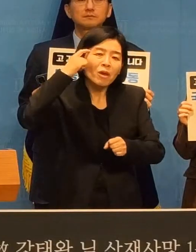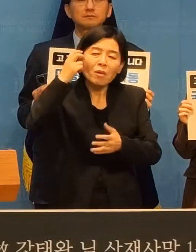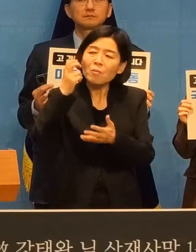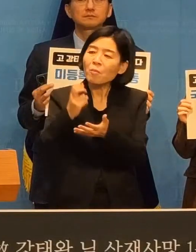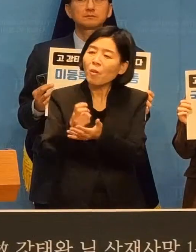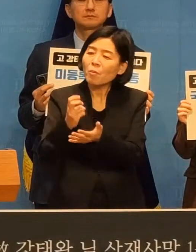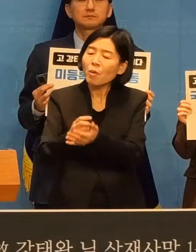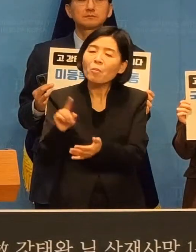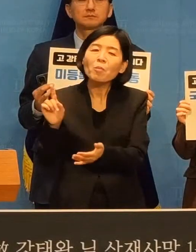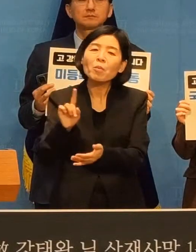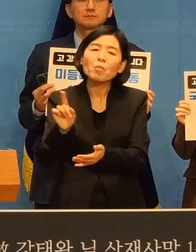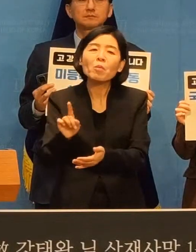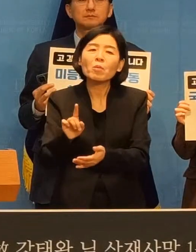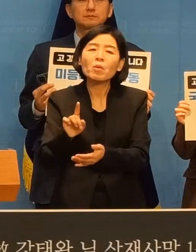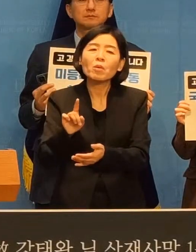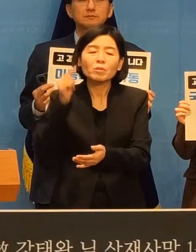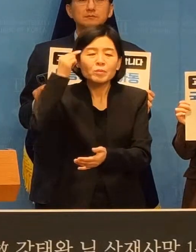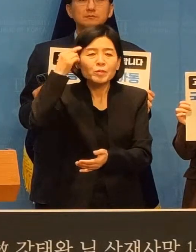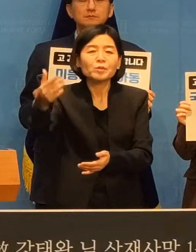물어보고 싶어요.